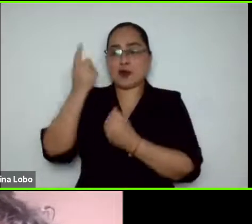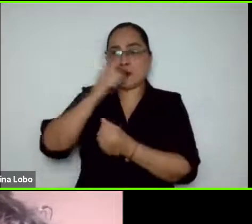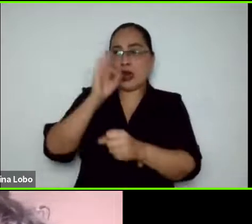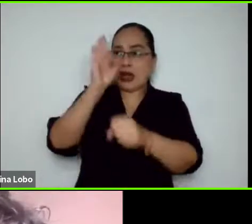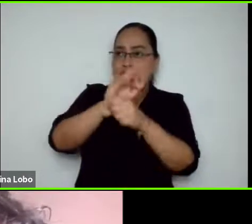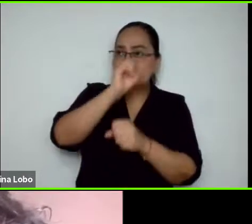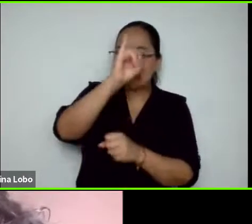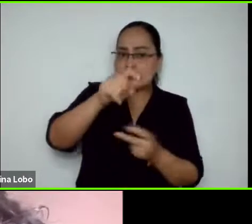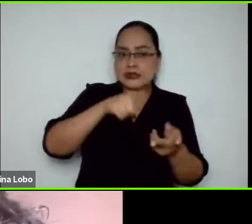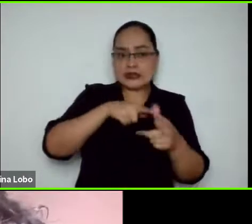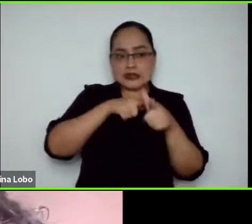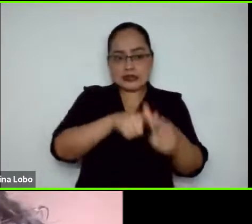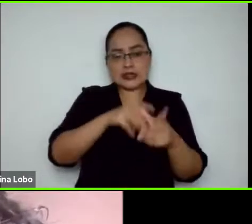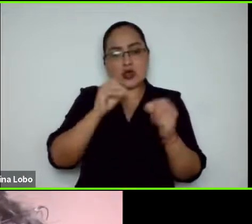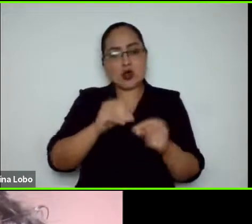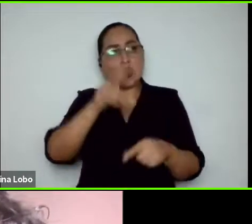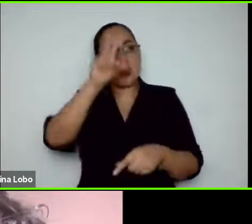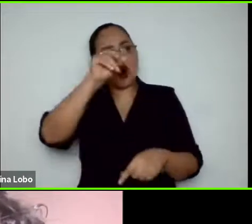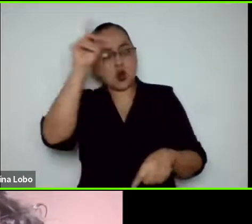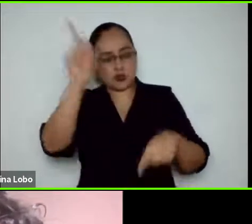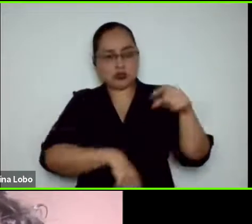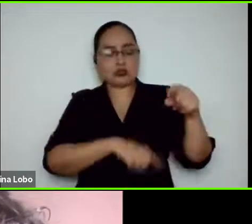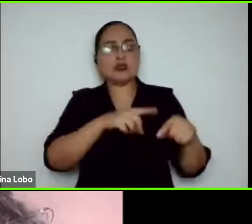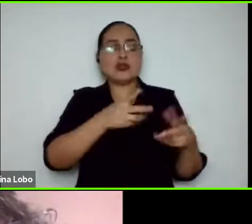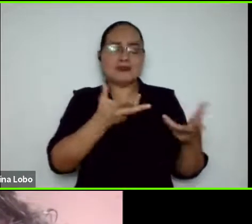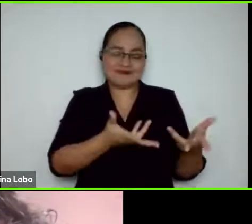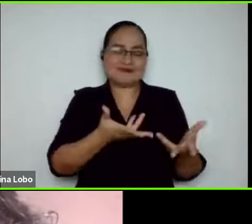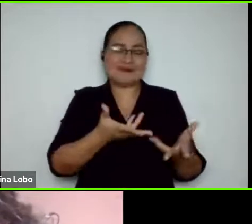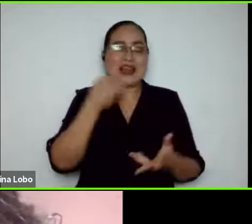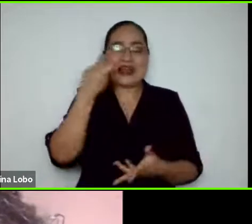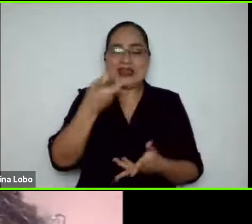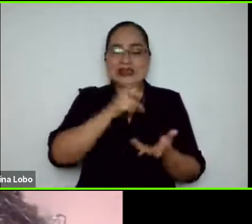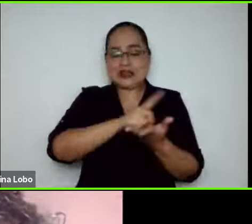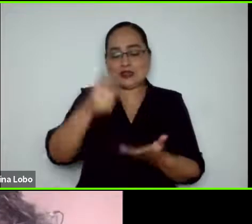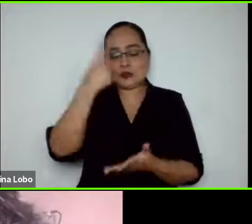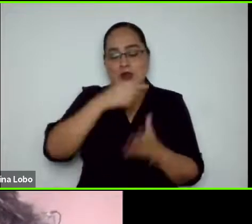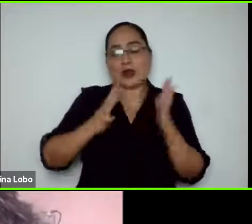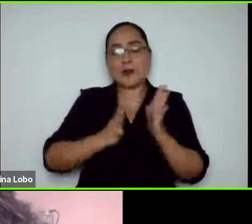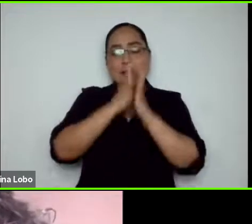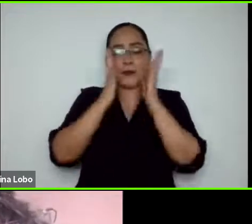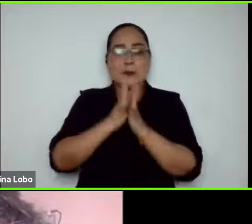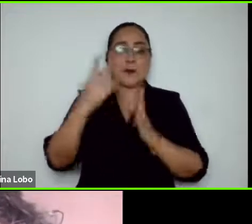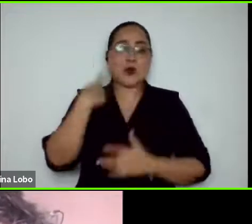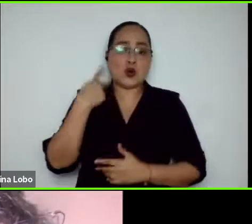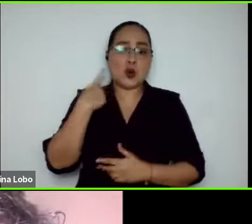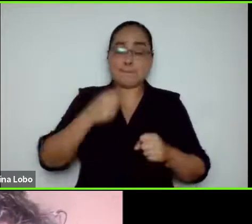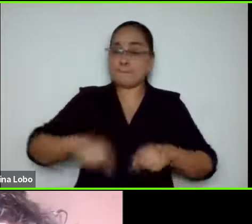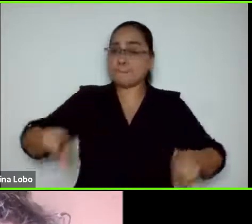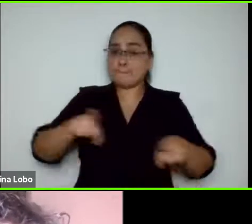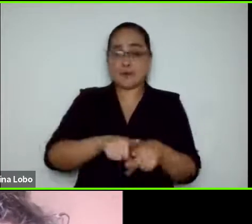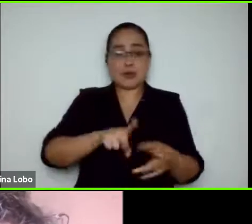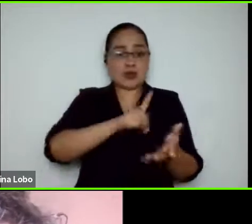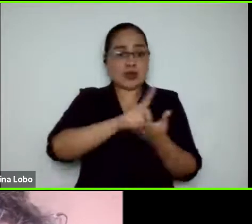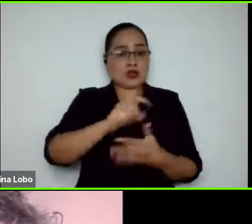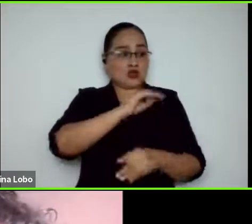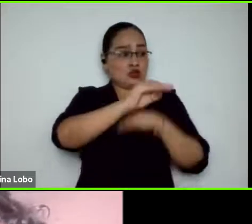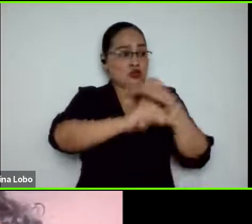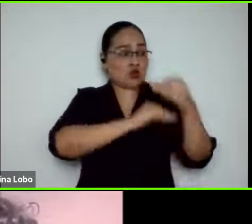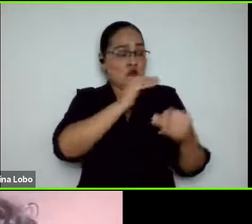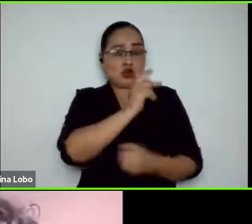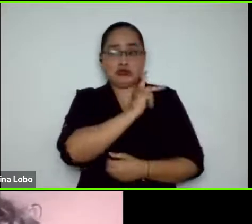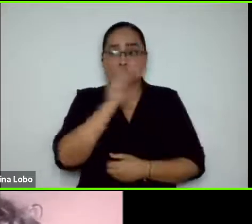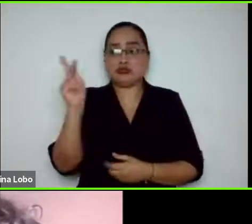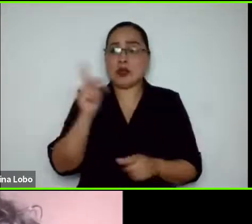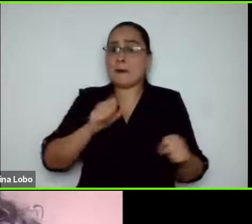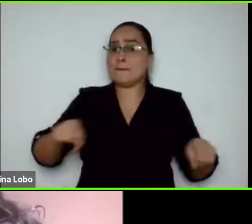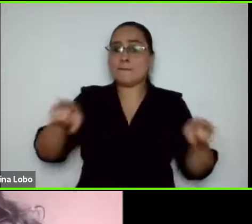plebiscito. Todos esos son derechos de participación política y que son derechos fundamentales igual que cualquier otro derecho. ¿Qué es